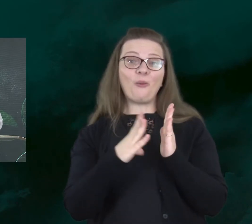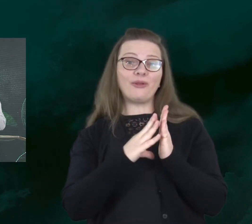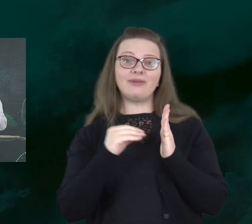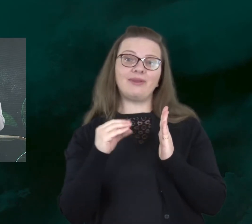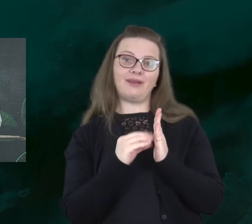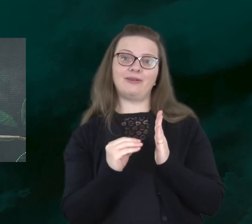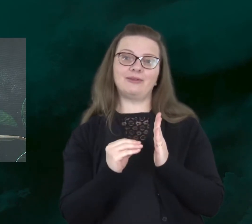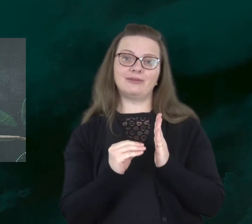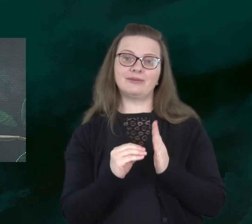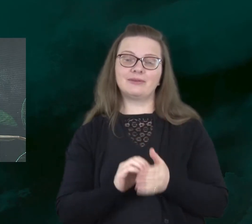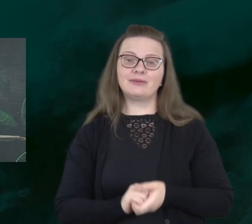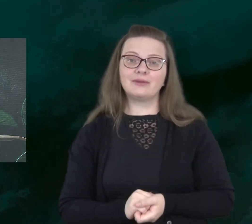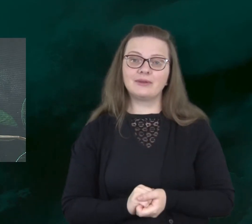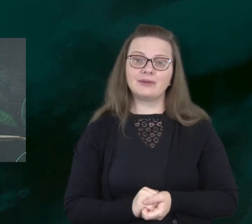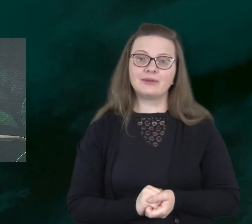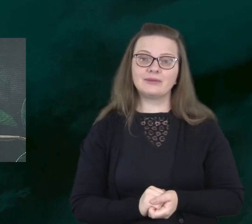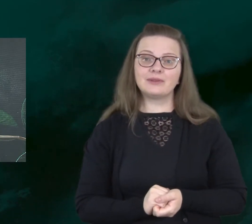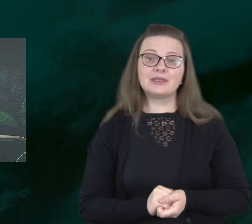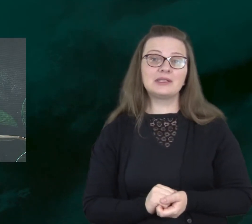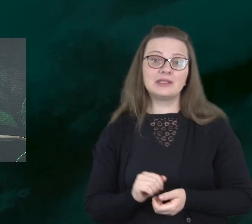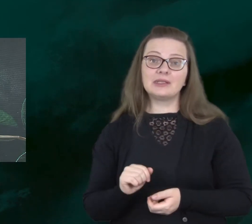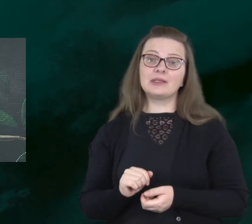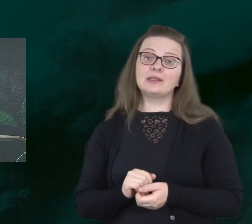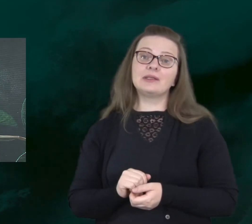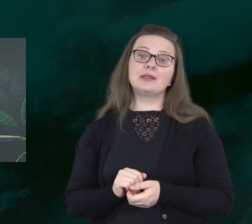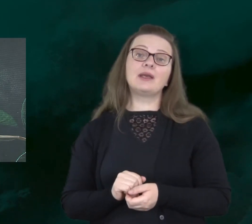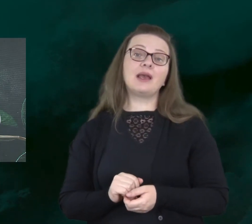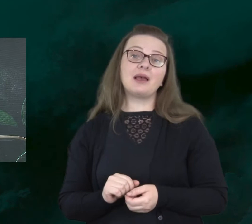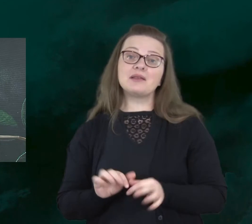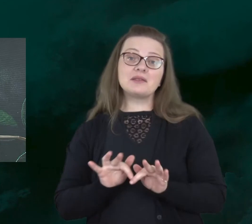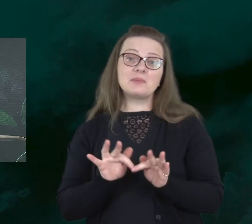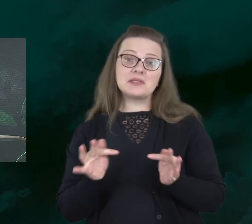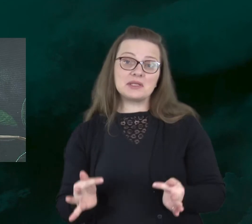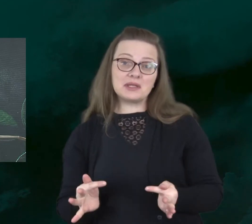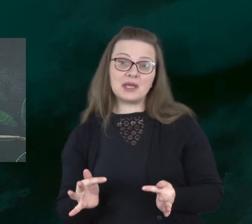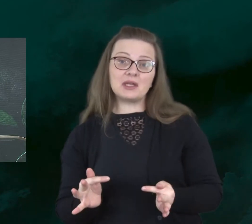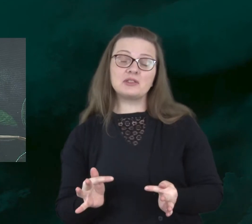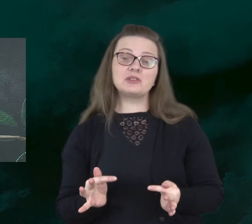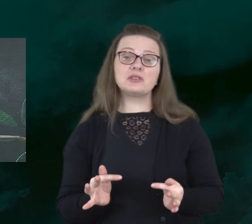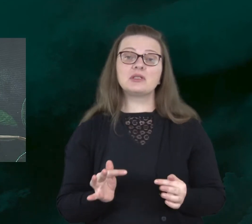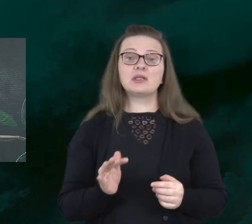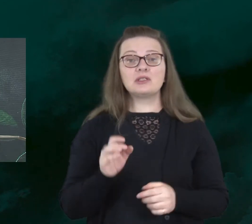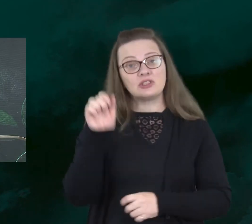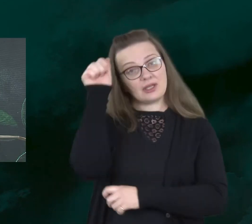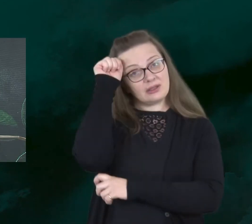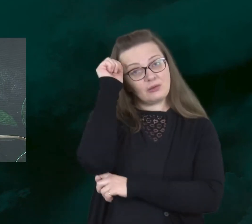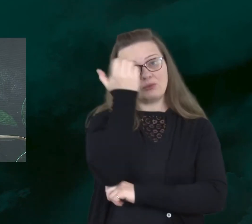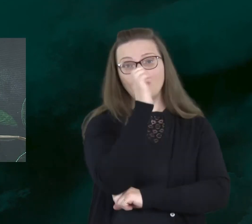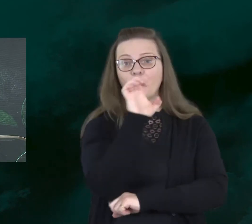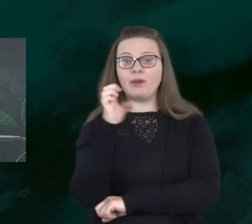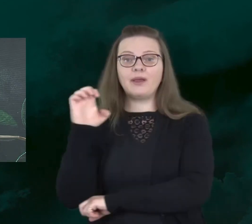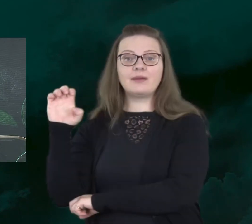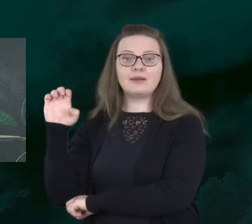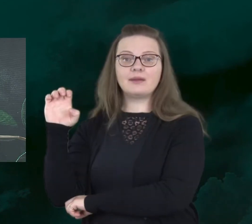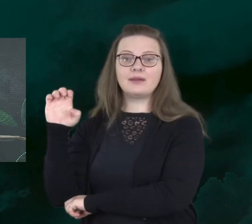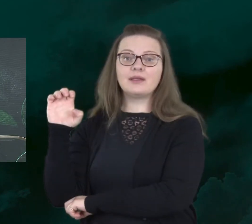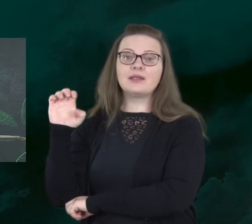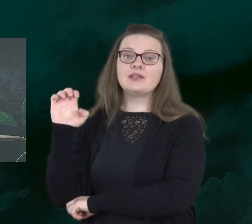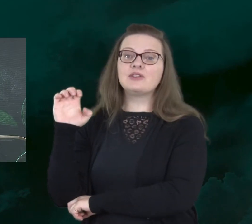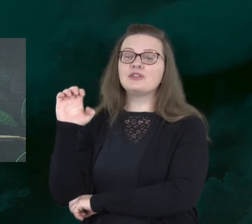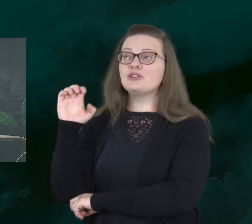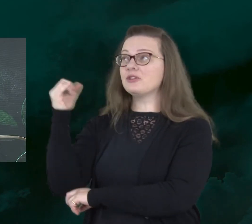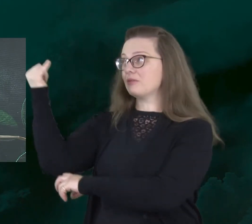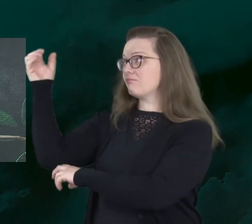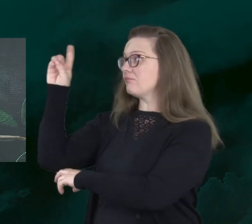Então, essa era a simplicidade do homem no jardim do Éden para receber a palavra de Deus,